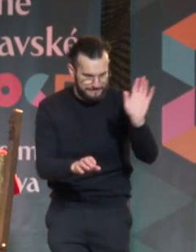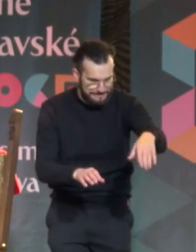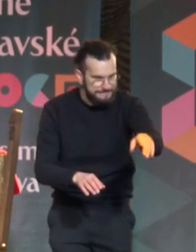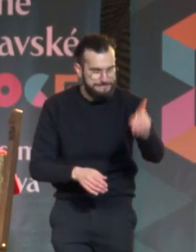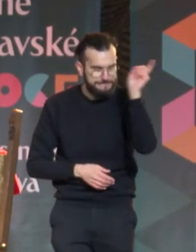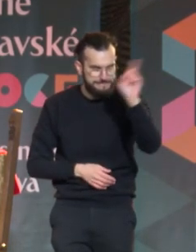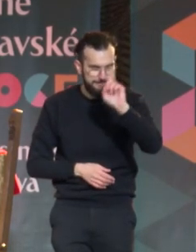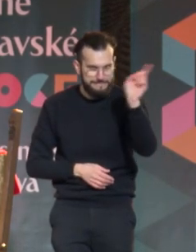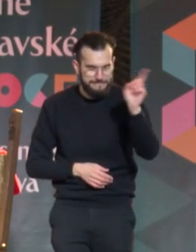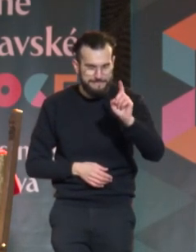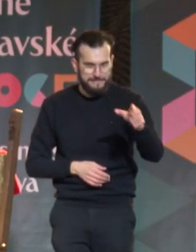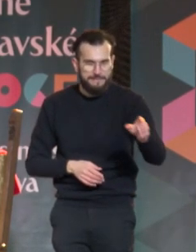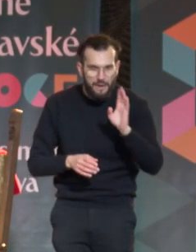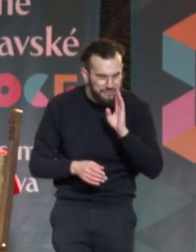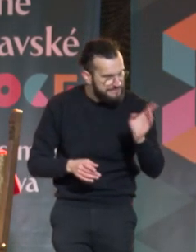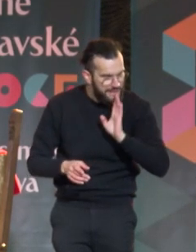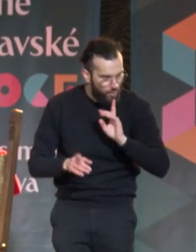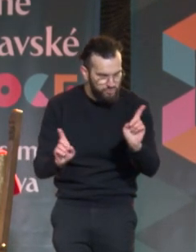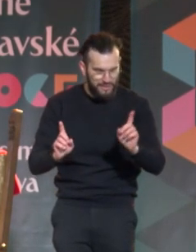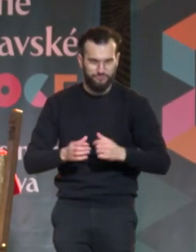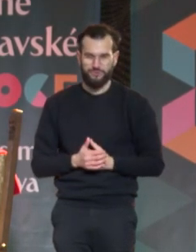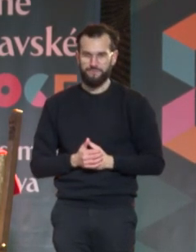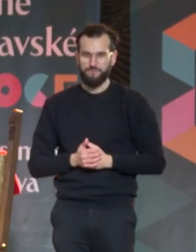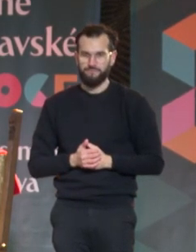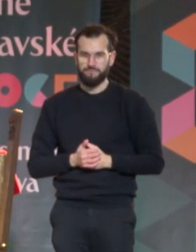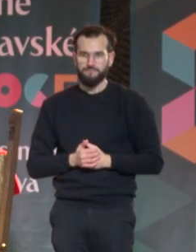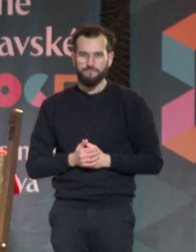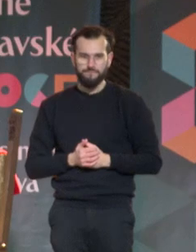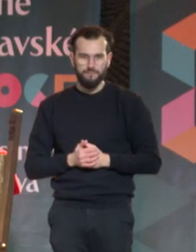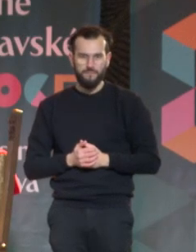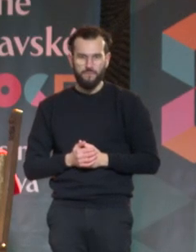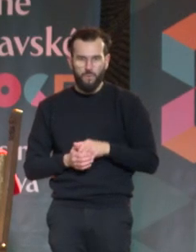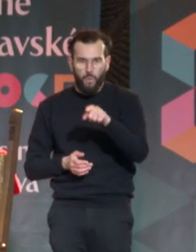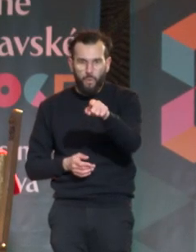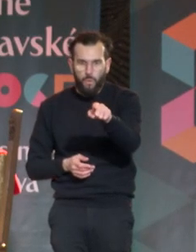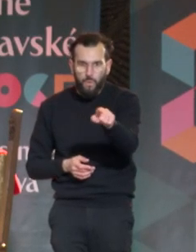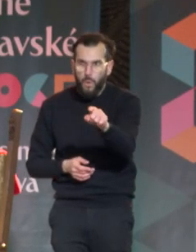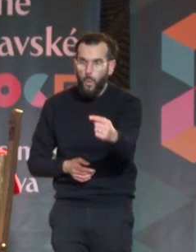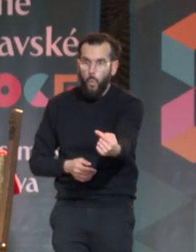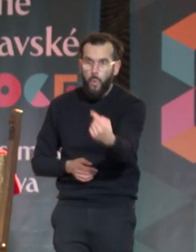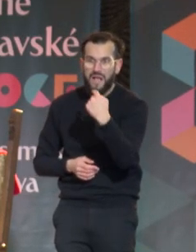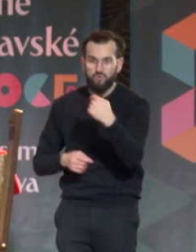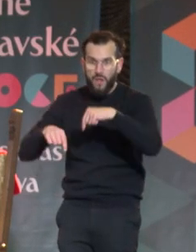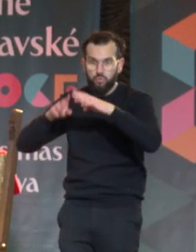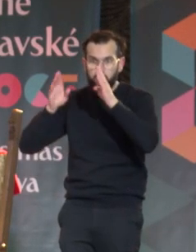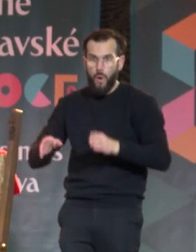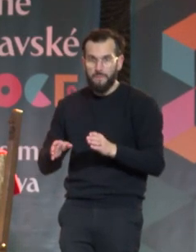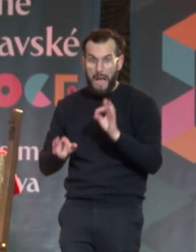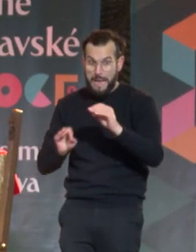lebo jej dáva ruku na plece a niečo hovorí. Ukazujú na náš dom. Asi sa sem vážne